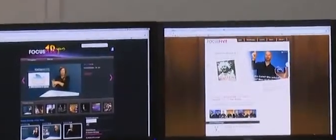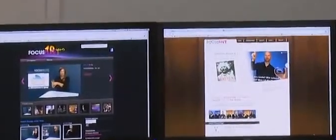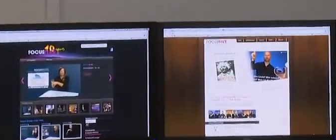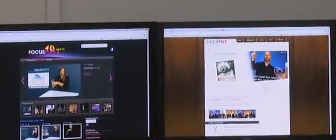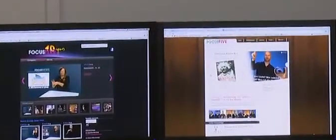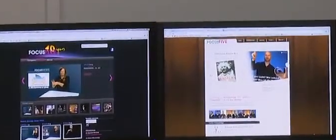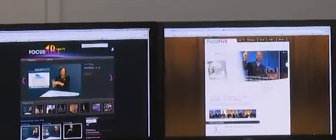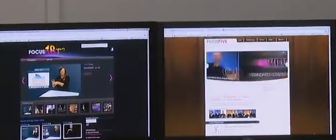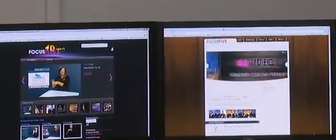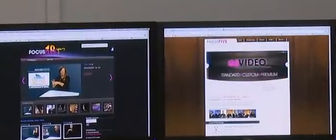Motivation.